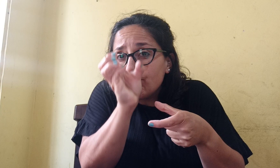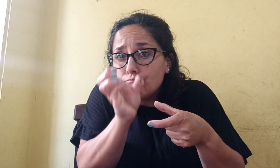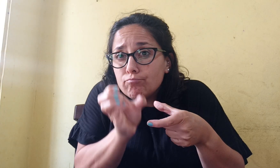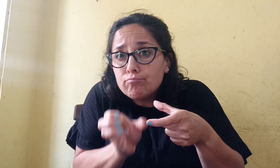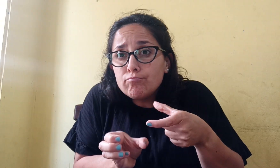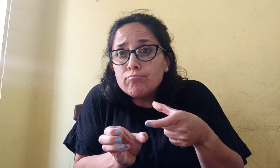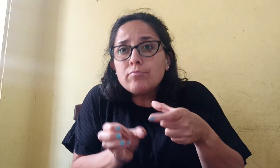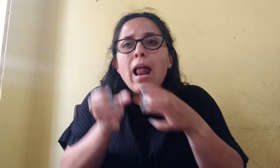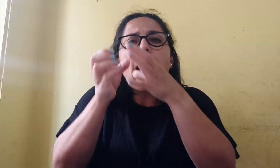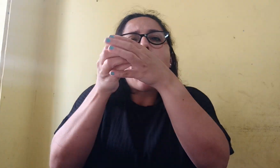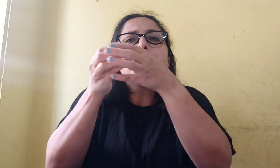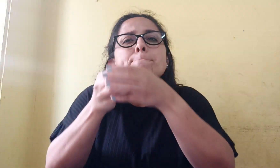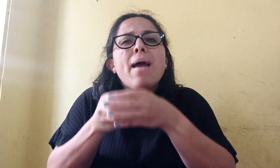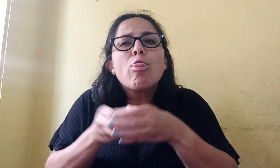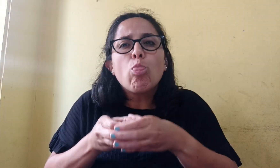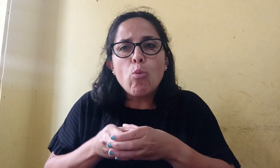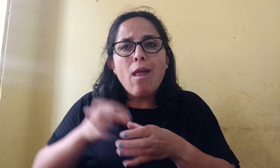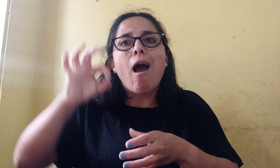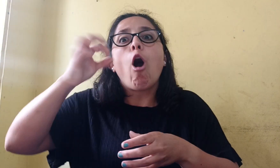de este canal va la médula espinal.